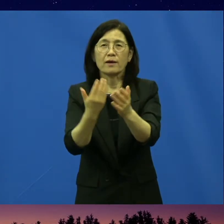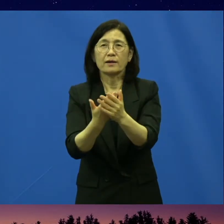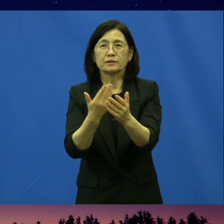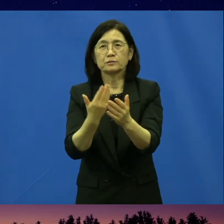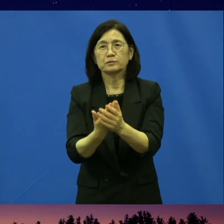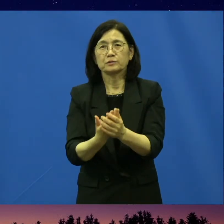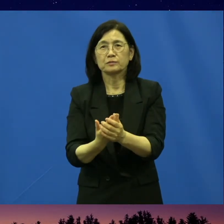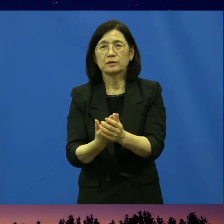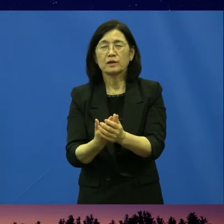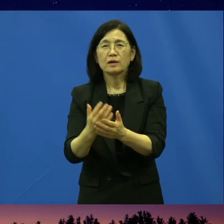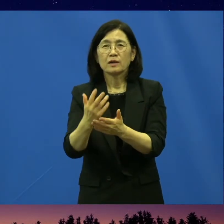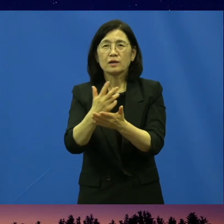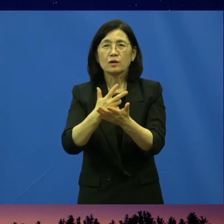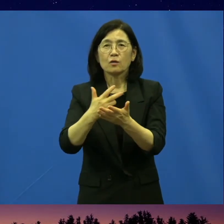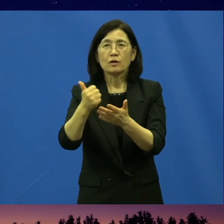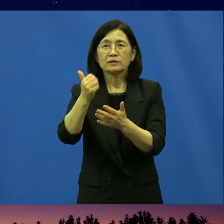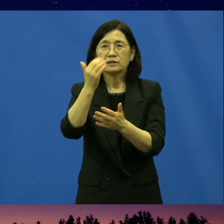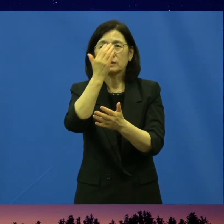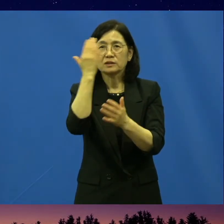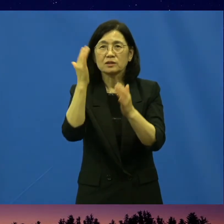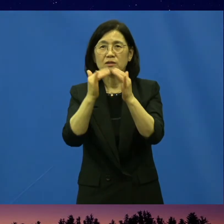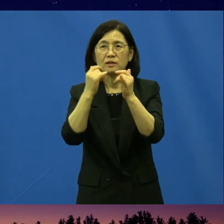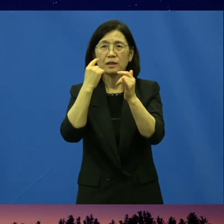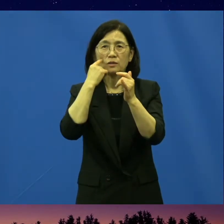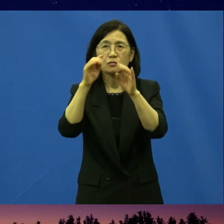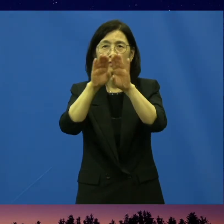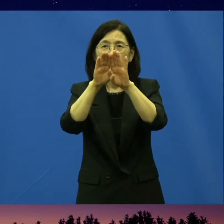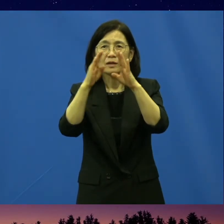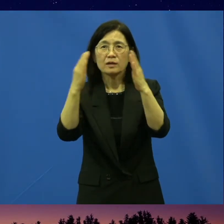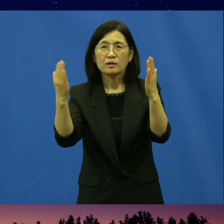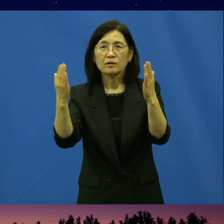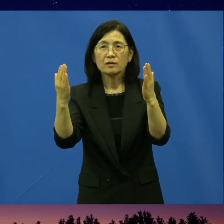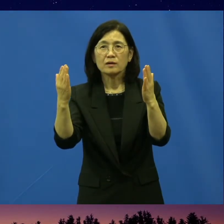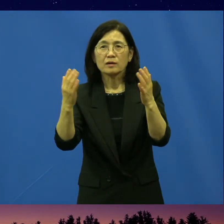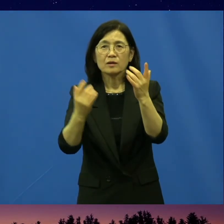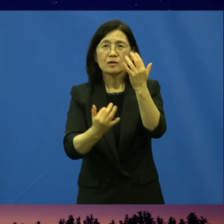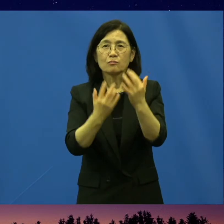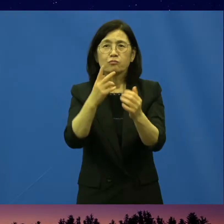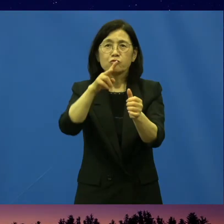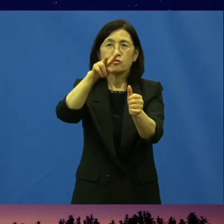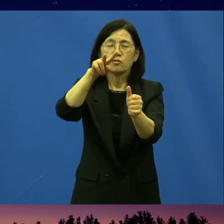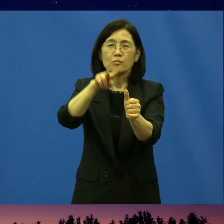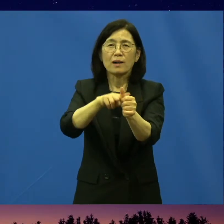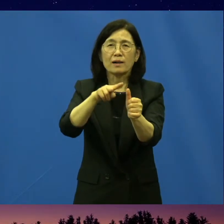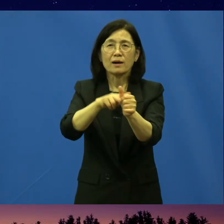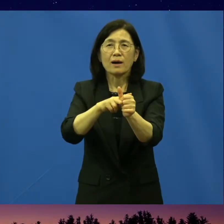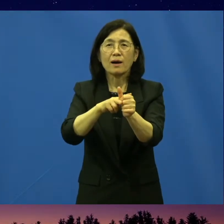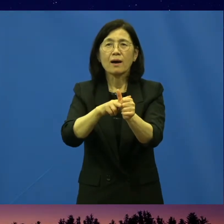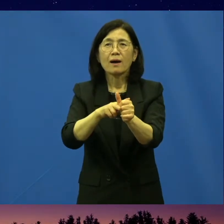여호와께서 그의 눈을 여시되 그가 보니 불말과 풀평거가 산에 가득한 엘리사를 에워쌌다.